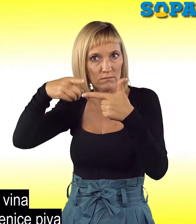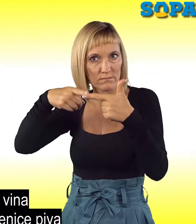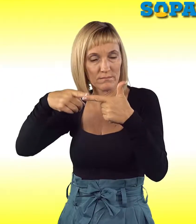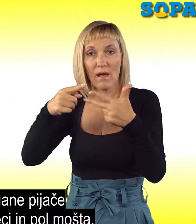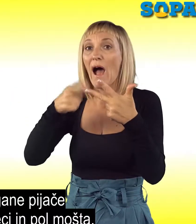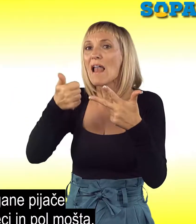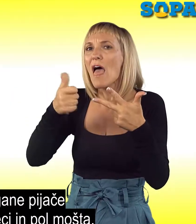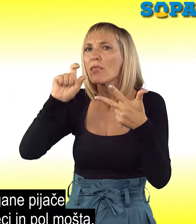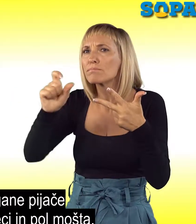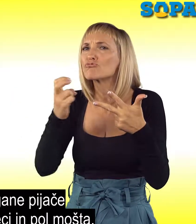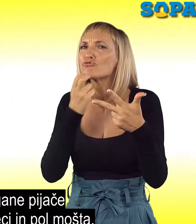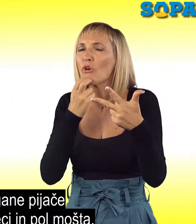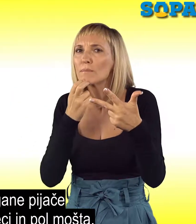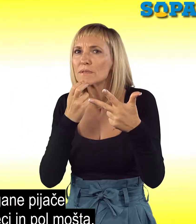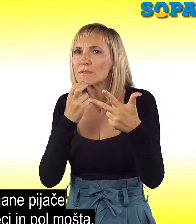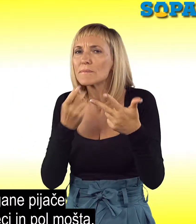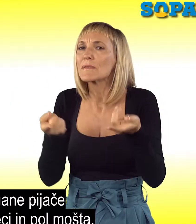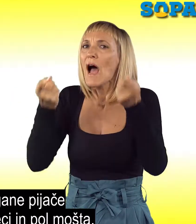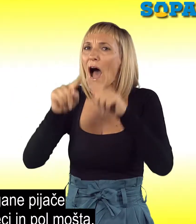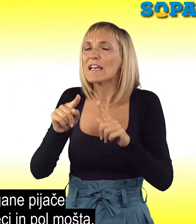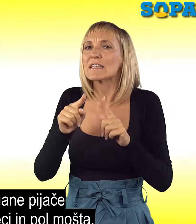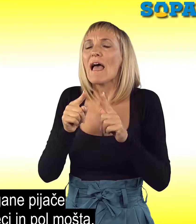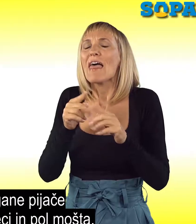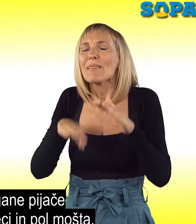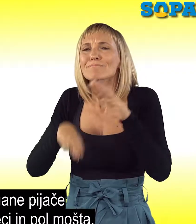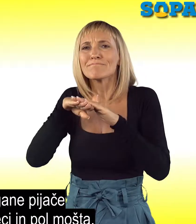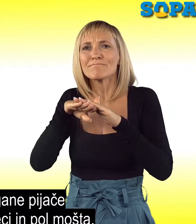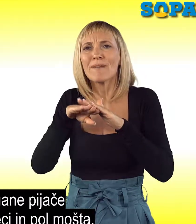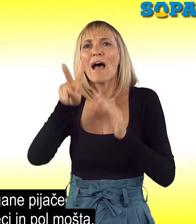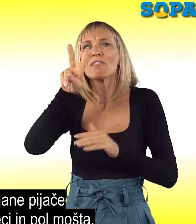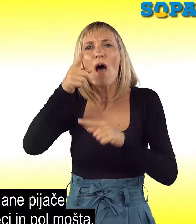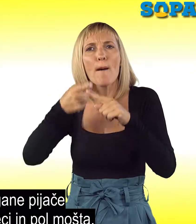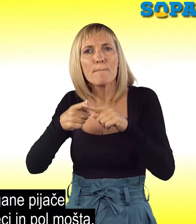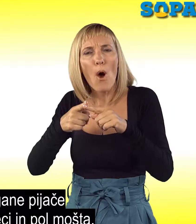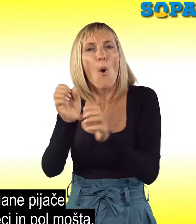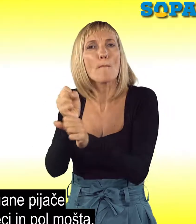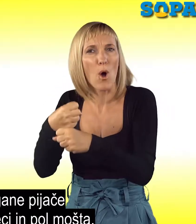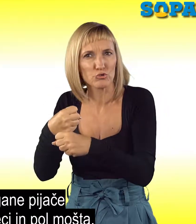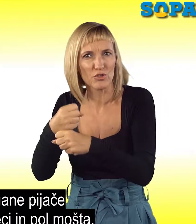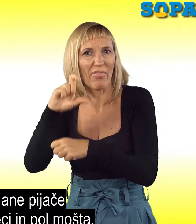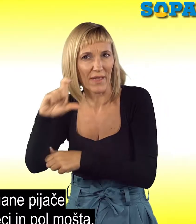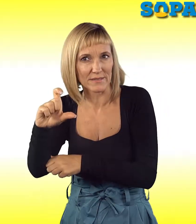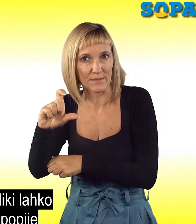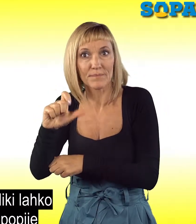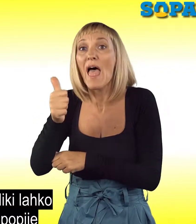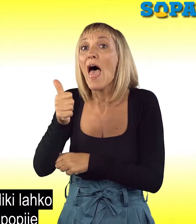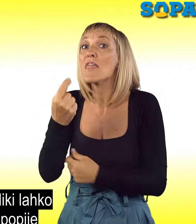ali 1 šilce žgane pijače ali 2 deci do 2,5 decilitra mošta. Ob eni priliki lahko